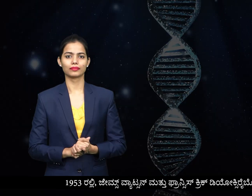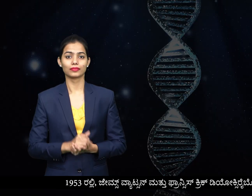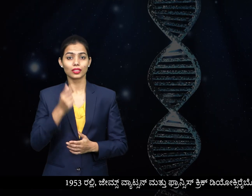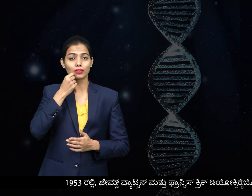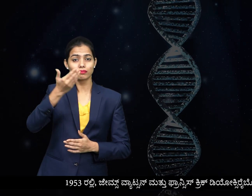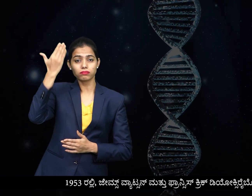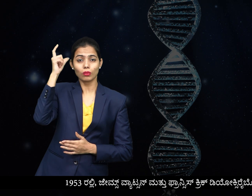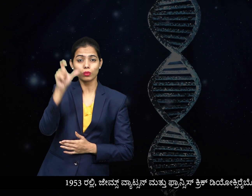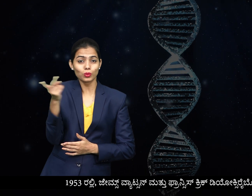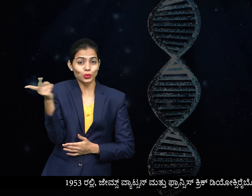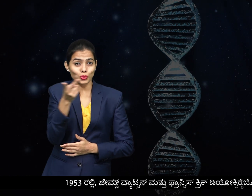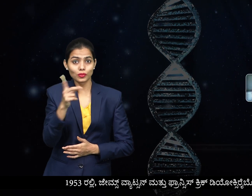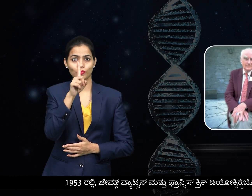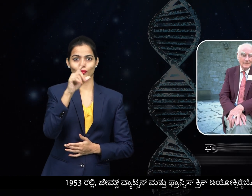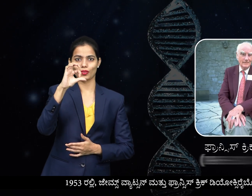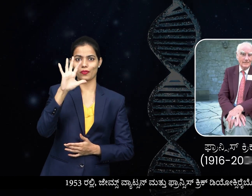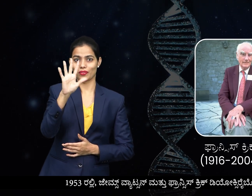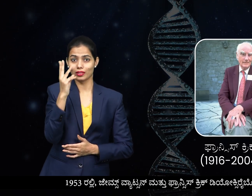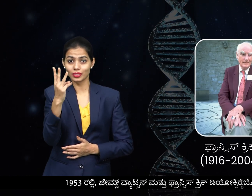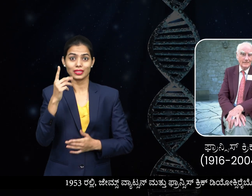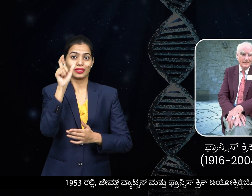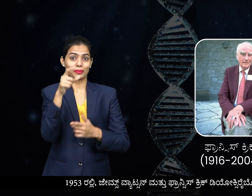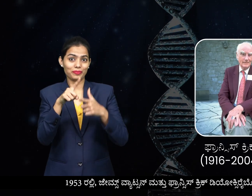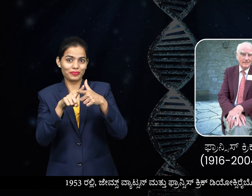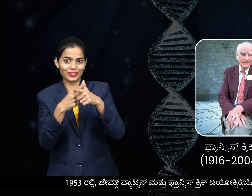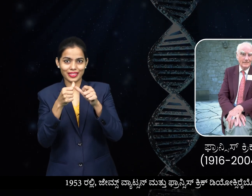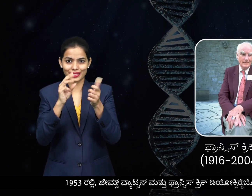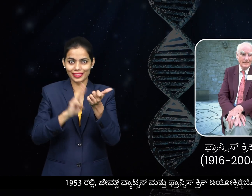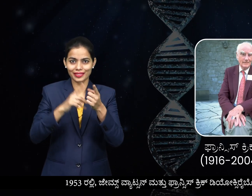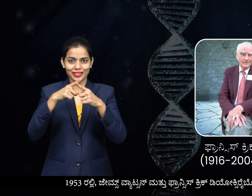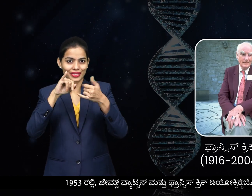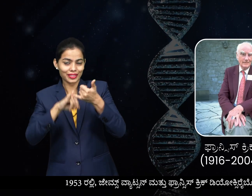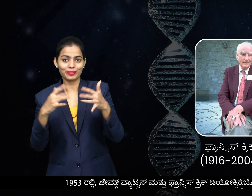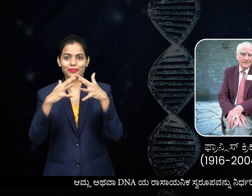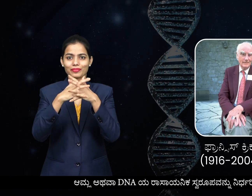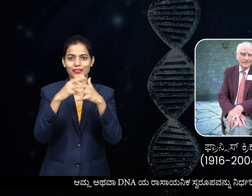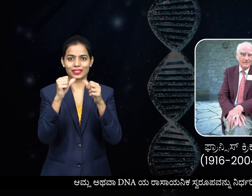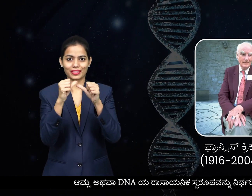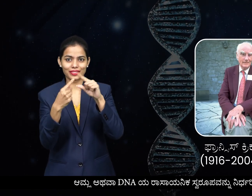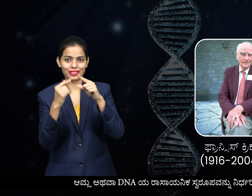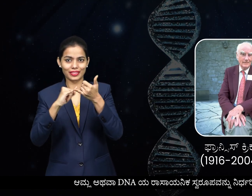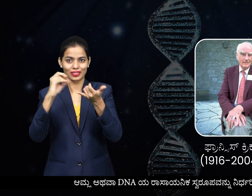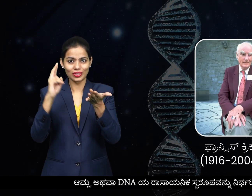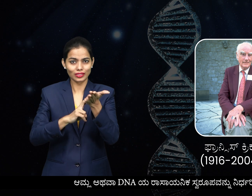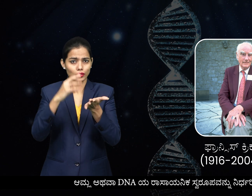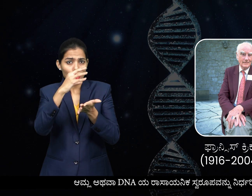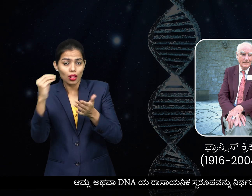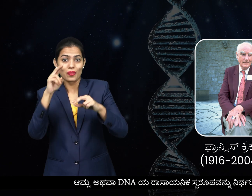ಸಾವಿರದ 1953ರಲ್ಲಿ ಜೇಮ್ಸ್ ವ್ಯಾಟ್ಸನ್ ಮತ್ತು ಫ್ರಾನ್ಸಿಸ್ ಡಿಯೋಕ್ಸಿ ರೈಬೋನ್ಯೂಕ್ಲಿಕ್ ಆಮ್ಲ ಅಥವಾ ಡಿಎನ್ಎಯ ರಾಸಾಯನಿಕ